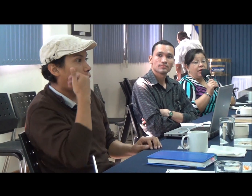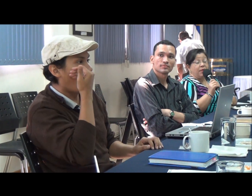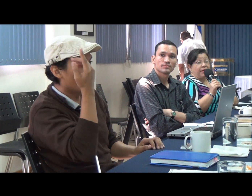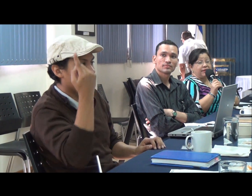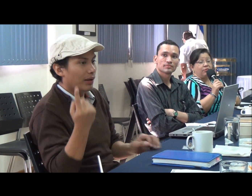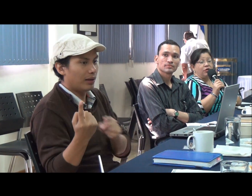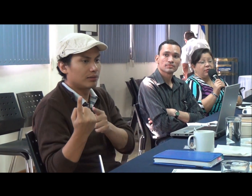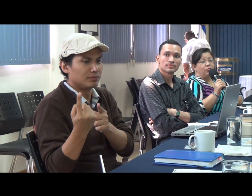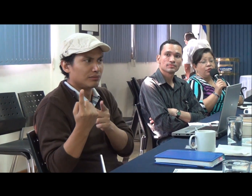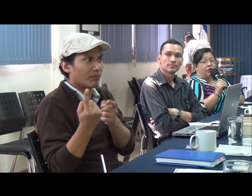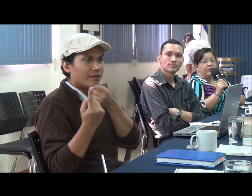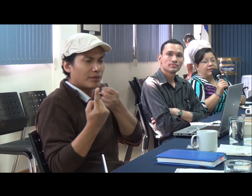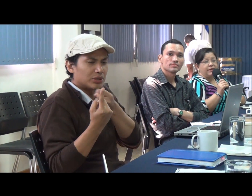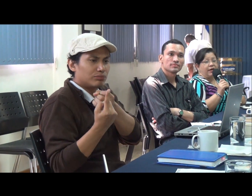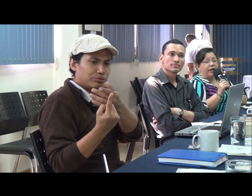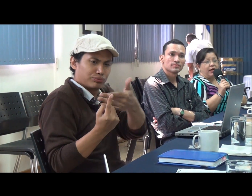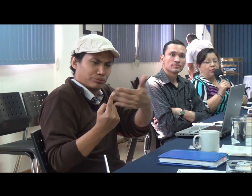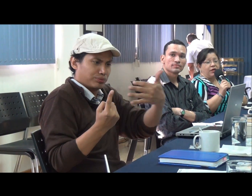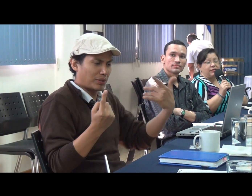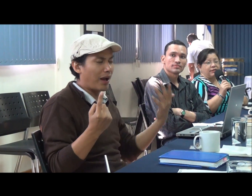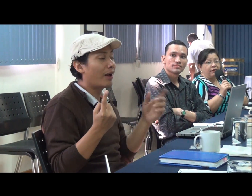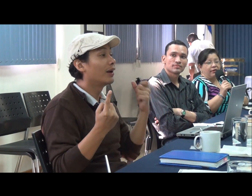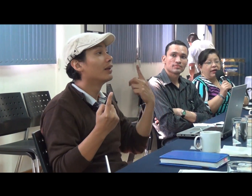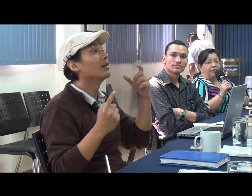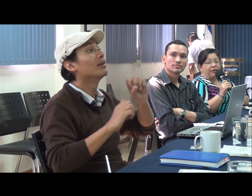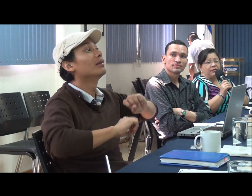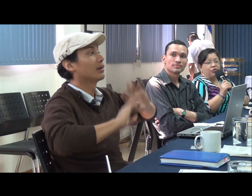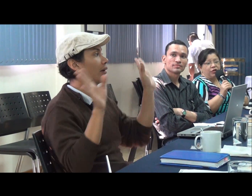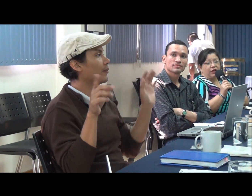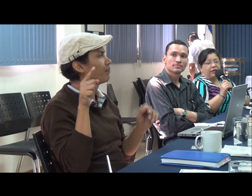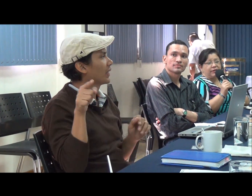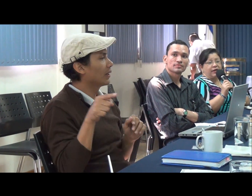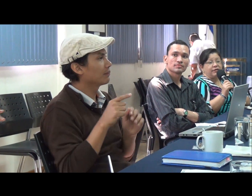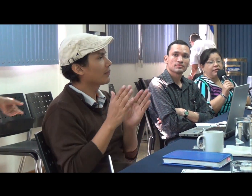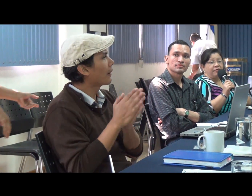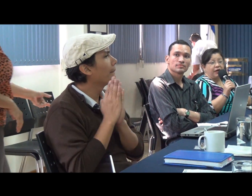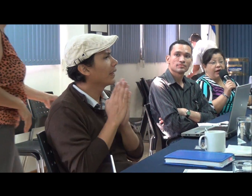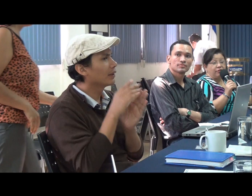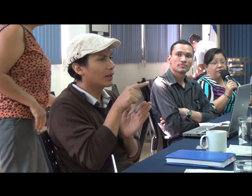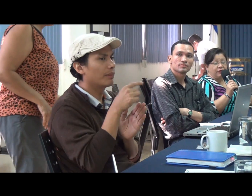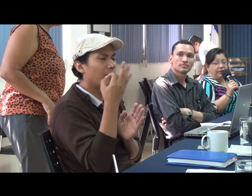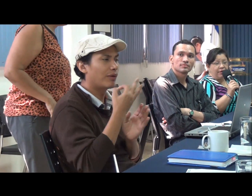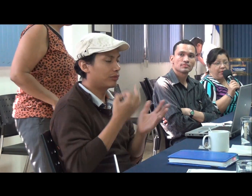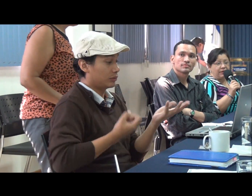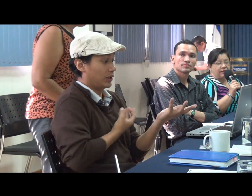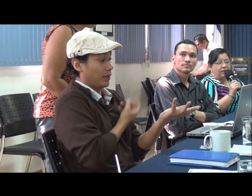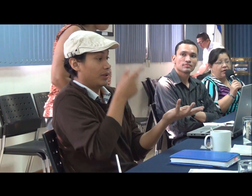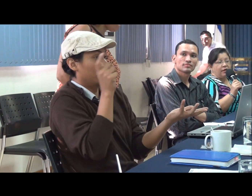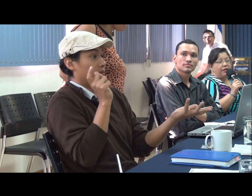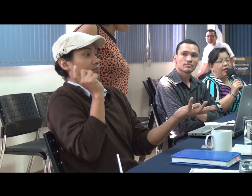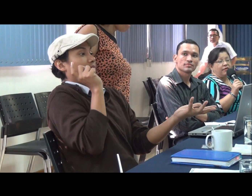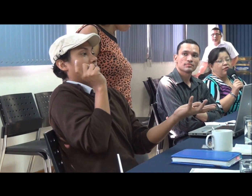me parece muy necesaria y muy certera la petición de que sean certificados los intérpretes debido